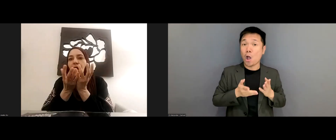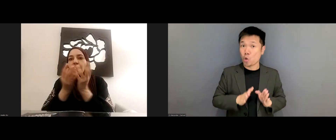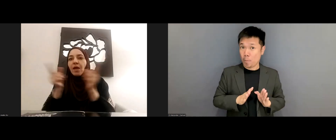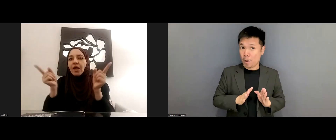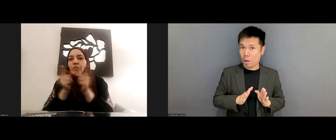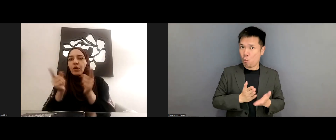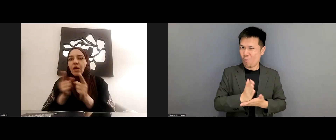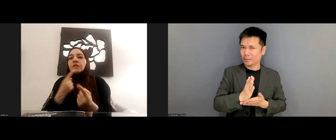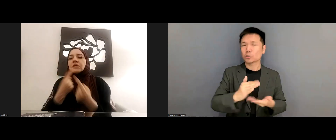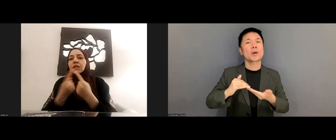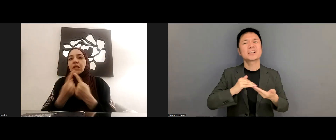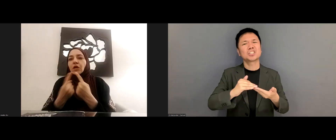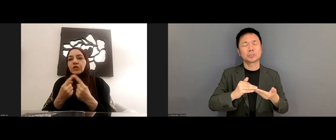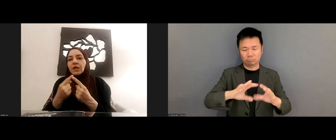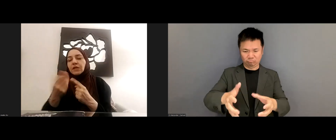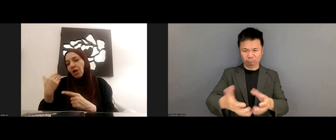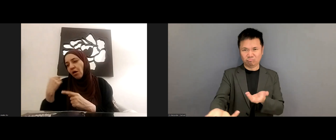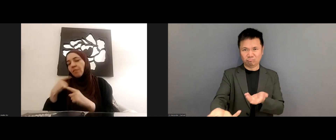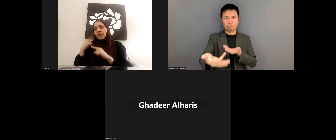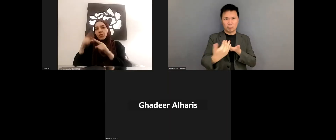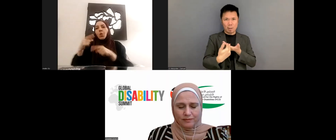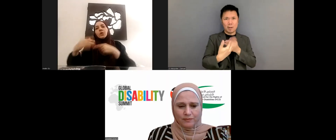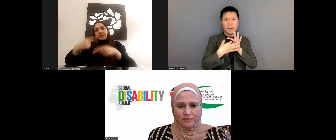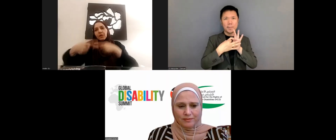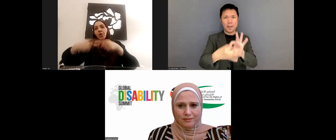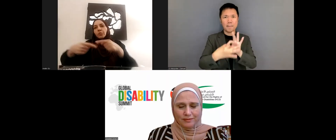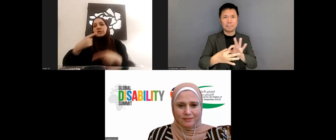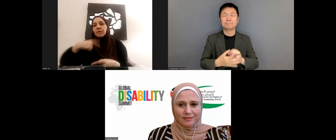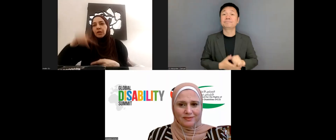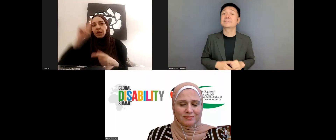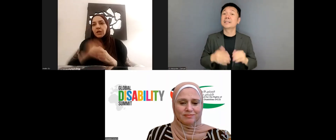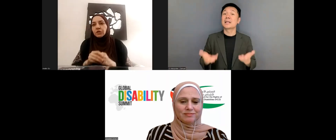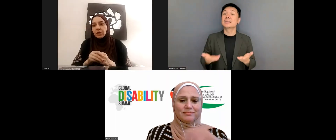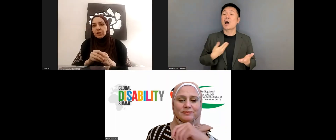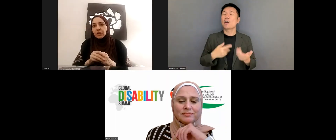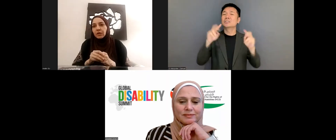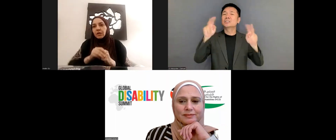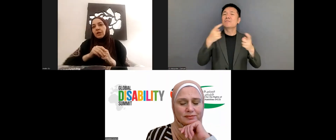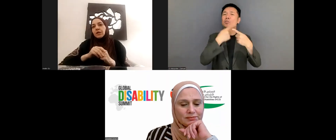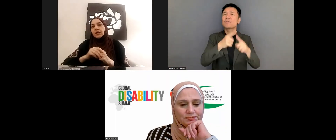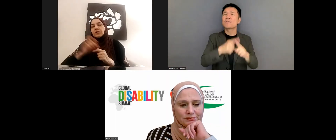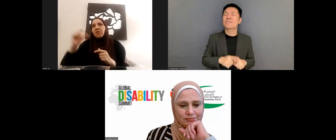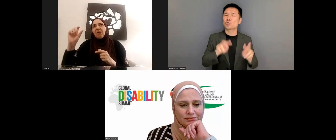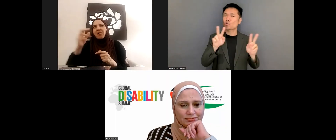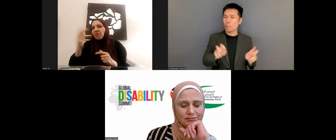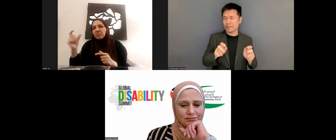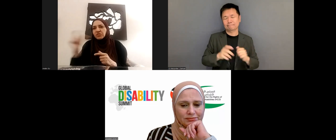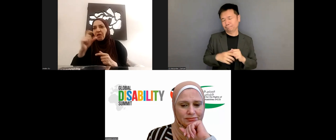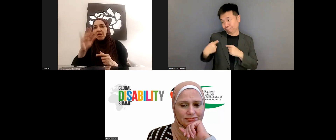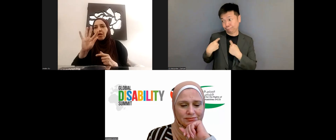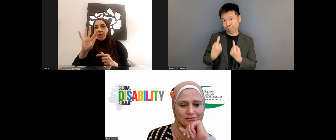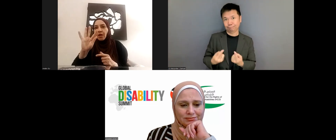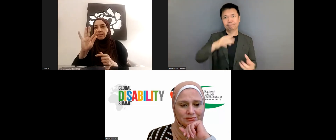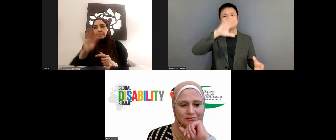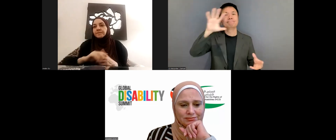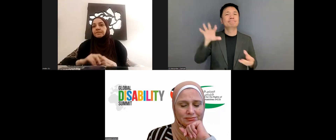النقاشات التي organization. قام بها This الائتلاف is الأردني للأشخاص ذوي briefly الإعاقة our مدى discussions we 4 have أشهر مضت undertaken. تقريبا. we have نرجع undertaken